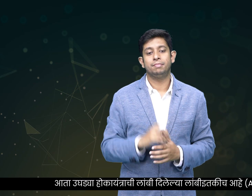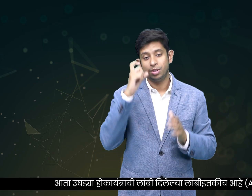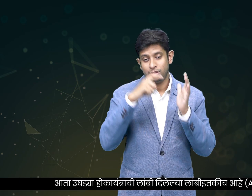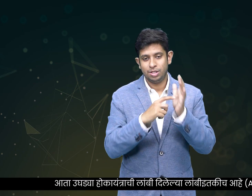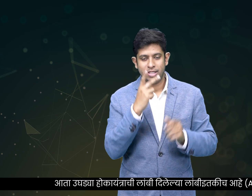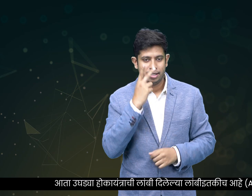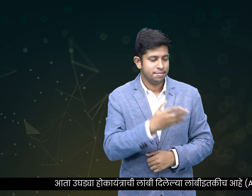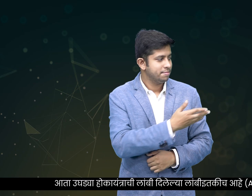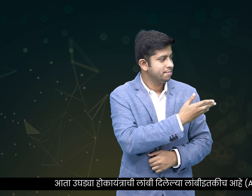AB बार.